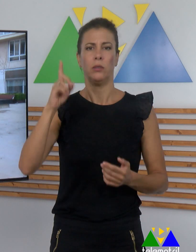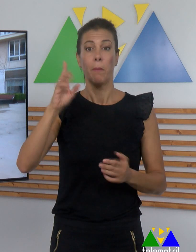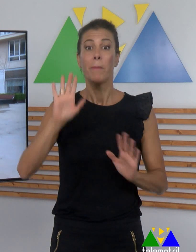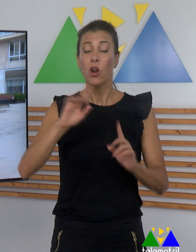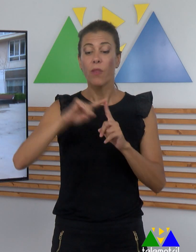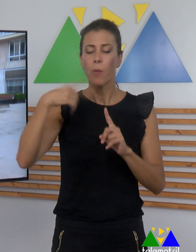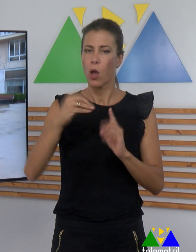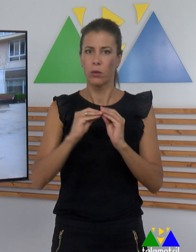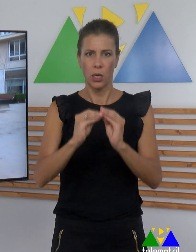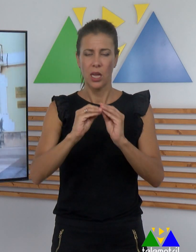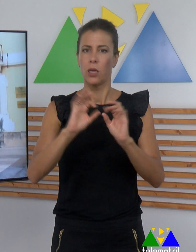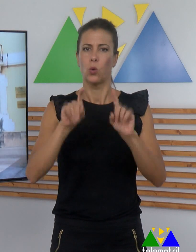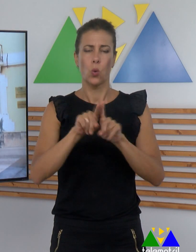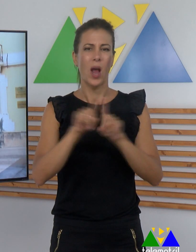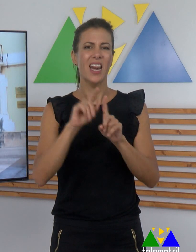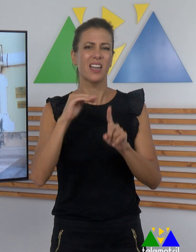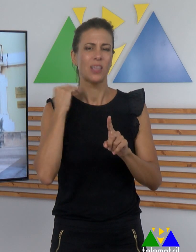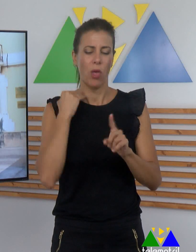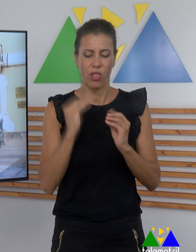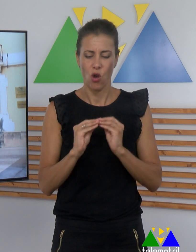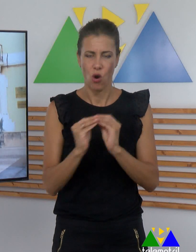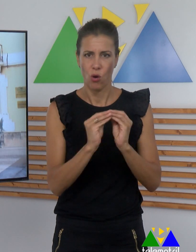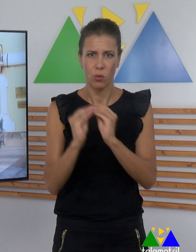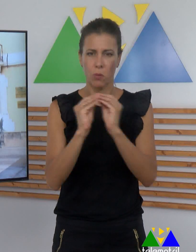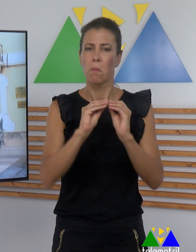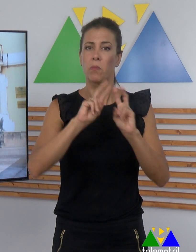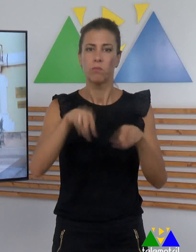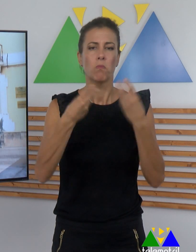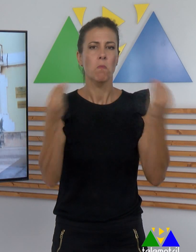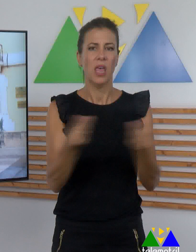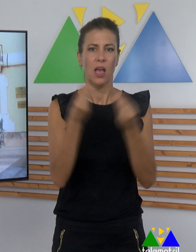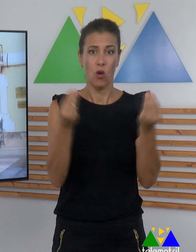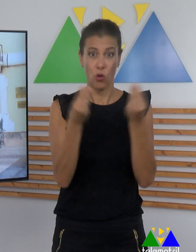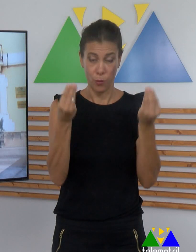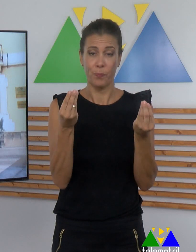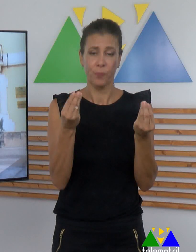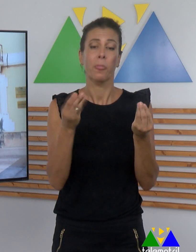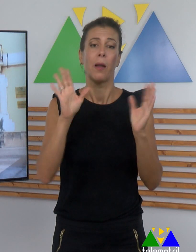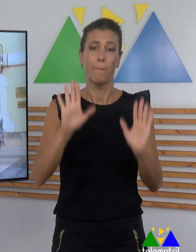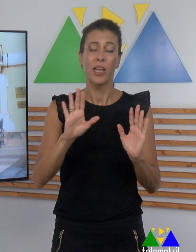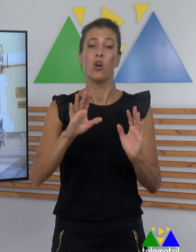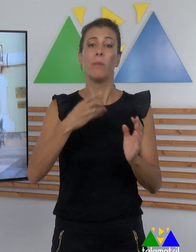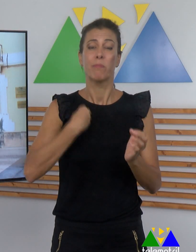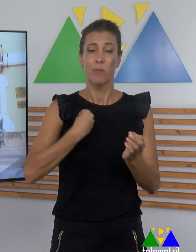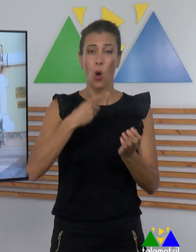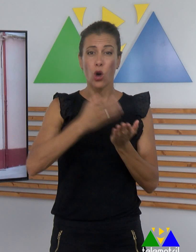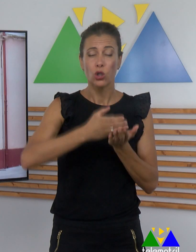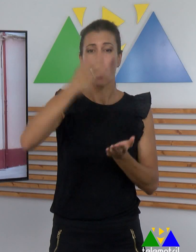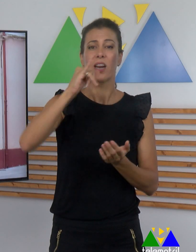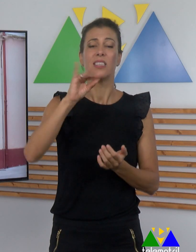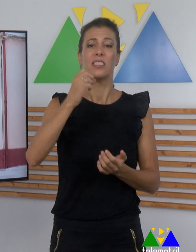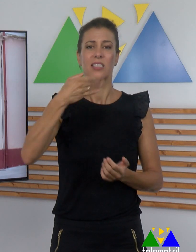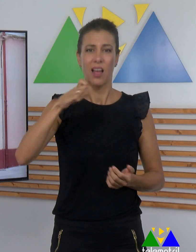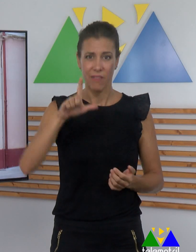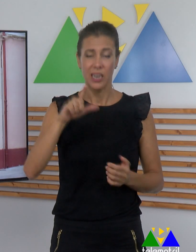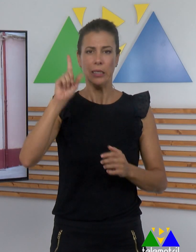condiciones, esta tenía patio central y también desapareció cuando se restaura, y la casa de Torre Isabel, que también perteneció a la familia Ruiz